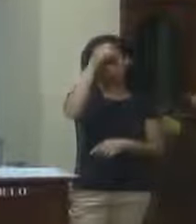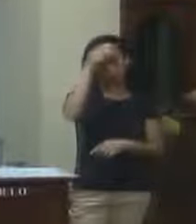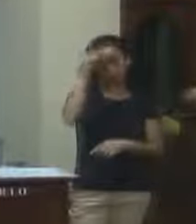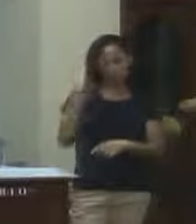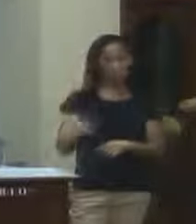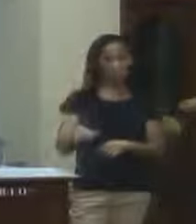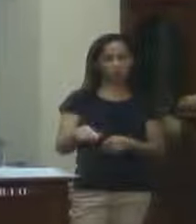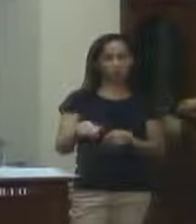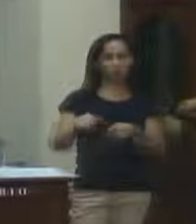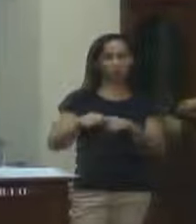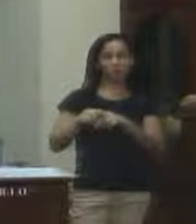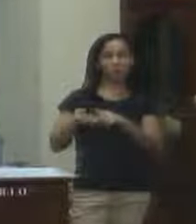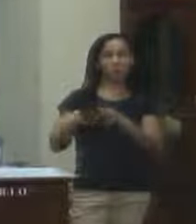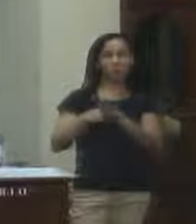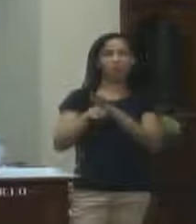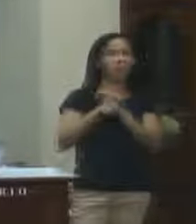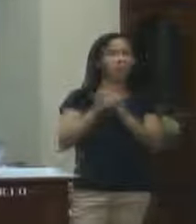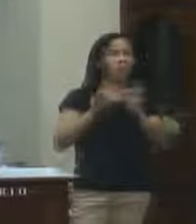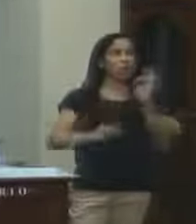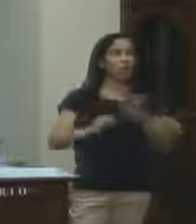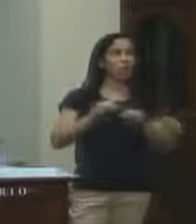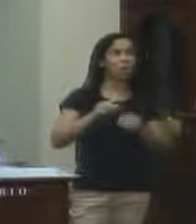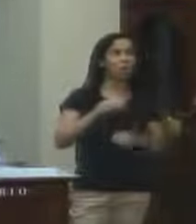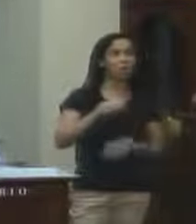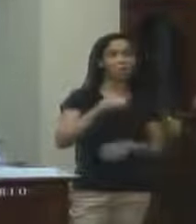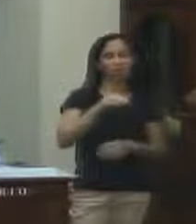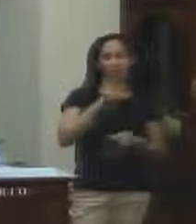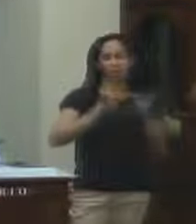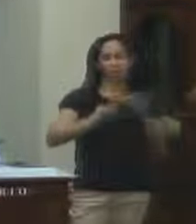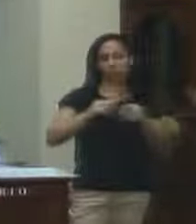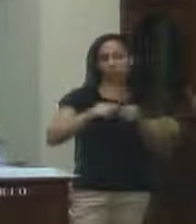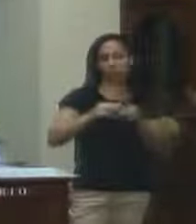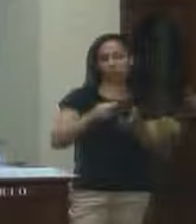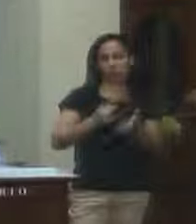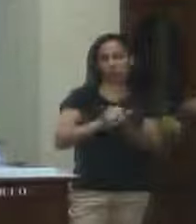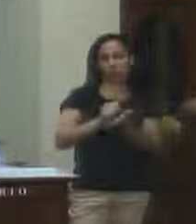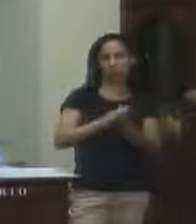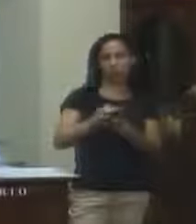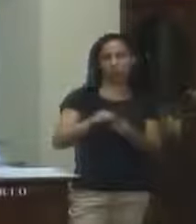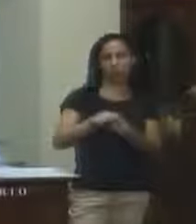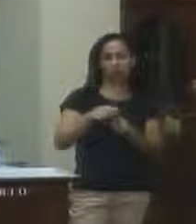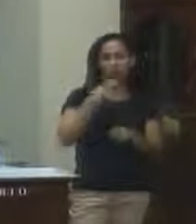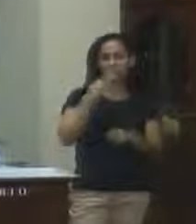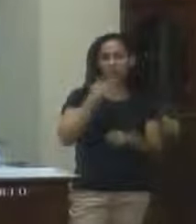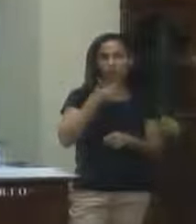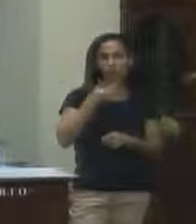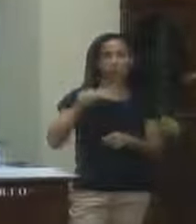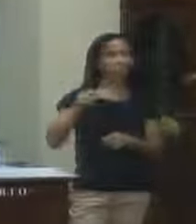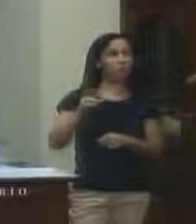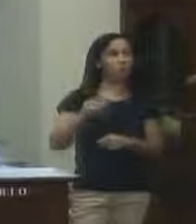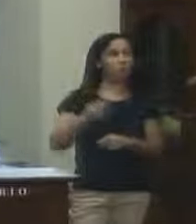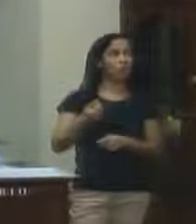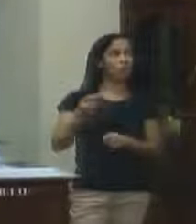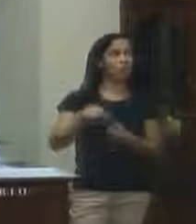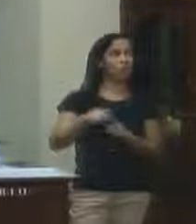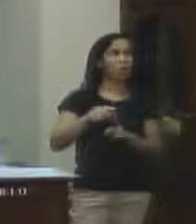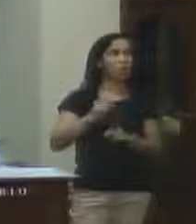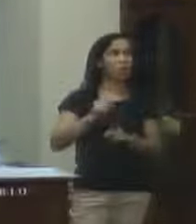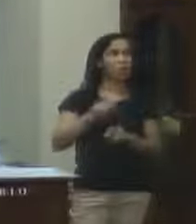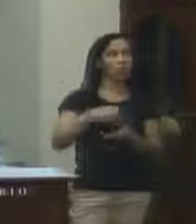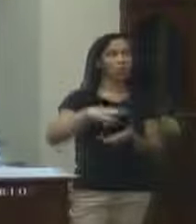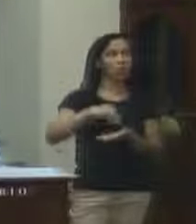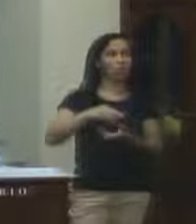questionou o jurídico esse valor, que é onde faz o decreto. E ela falou que era sem o FIVAS. Agora, eu não sei, eu já pedi cópia do processo, eles não me